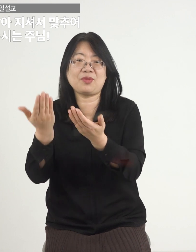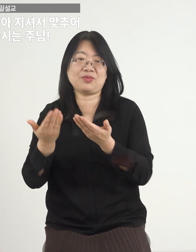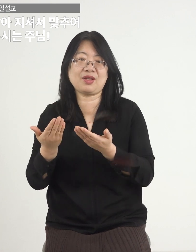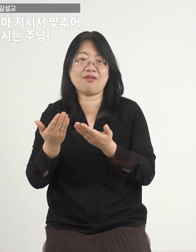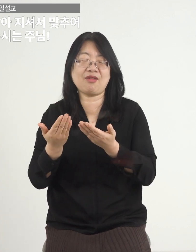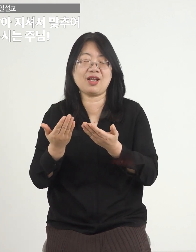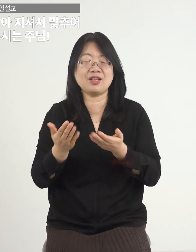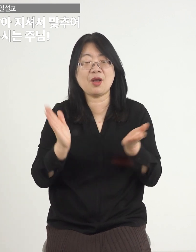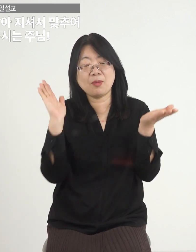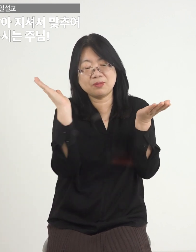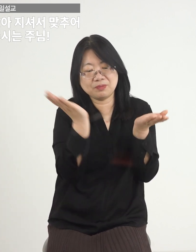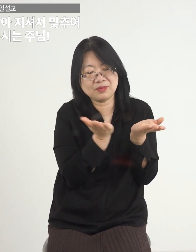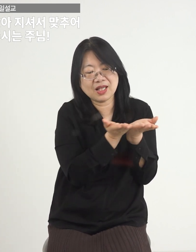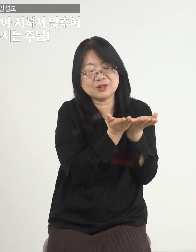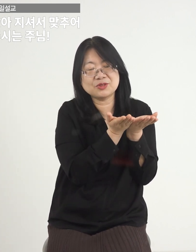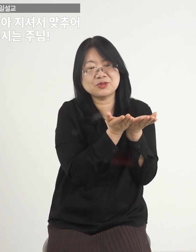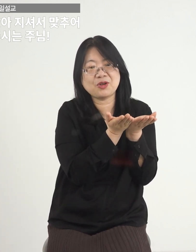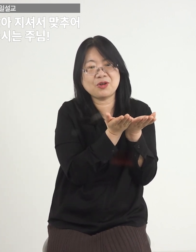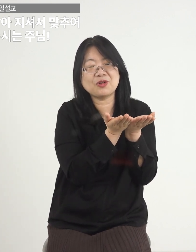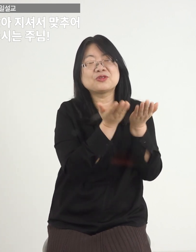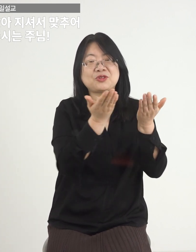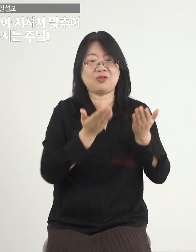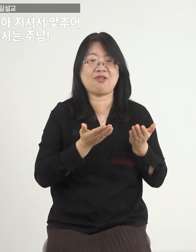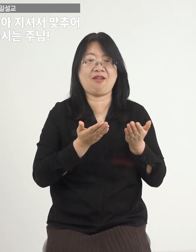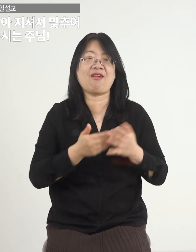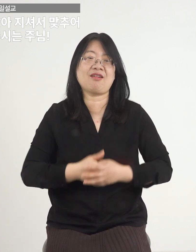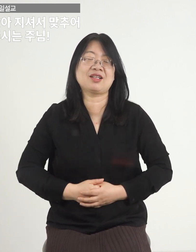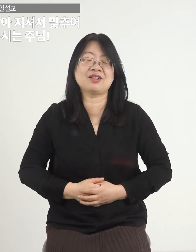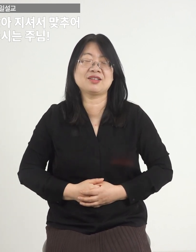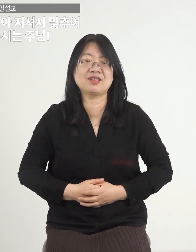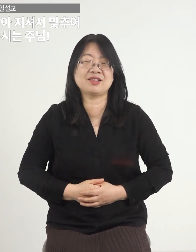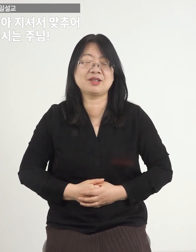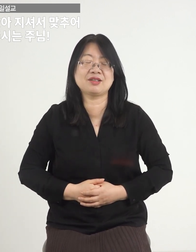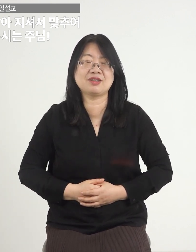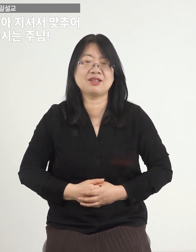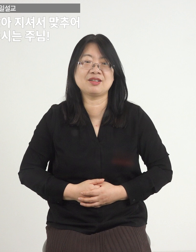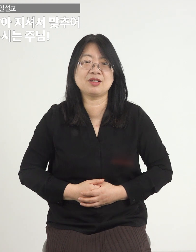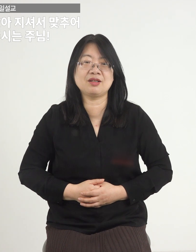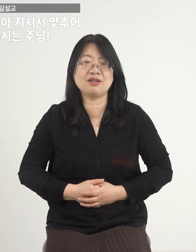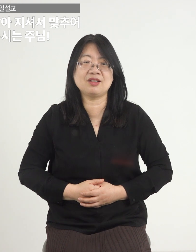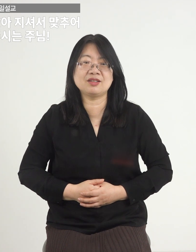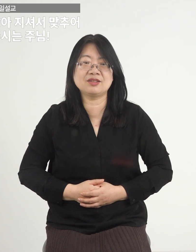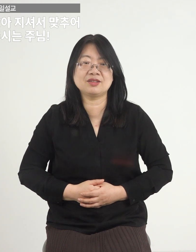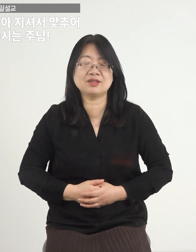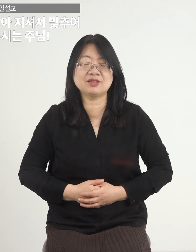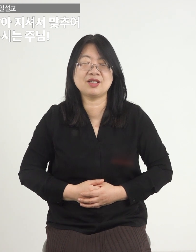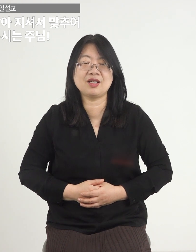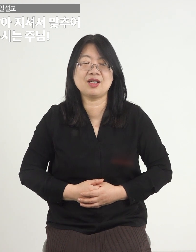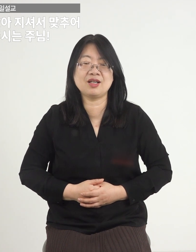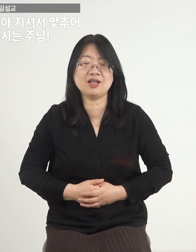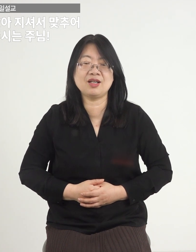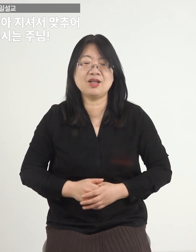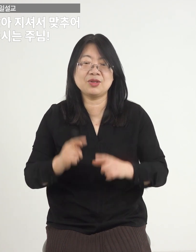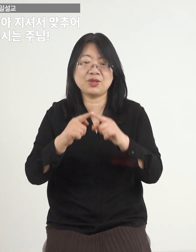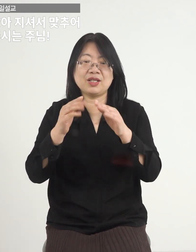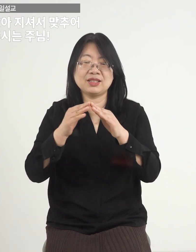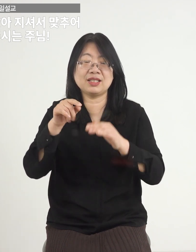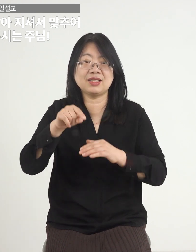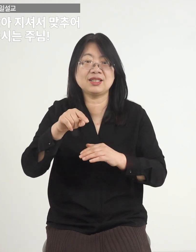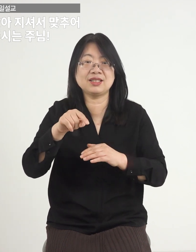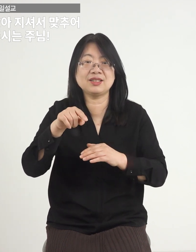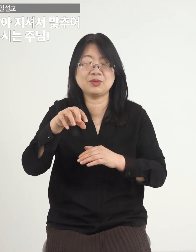맞추어 주시다. 할렐루야. 교회는 이 땅에서 존재하는 동안